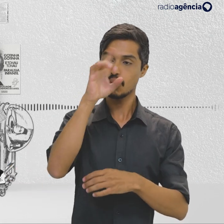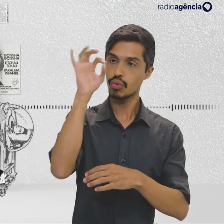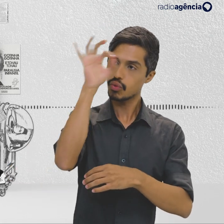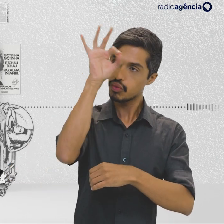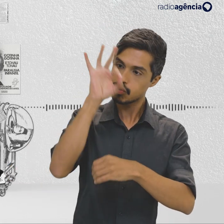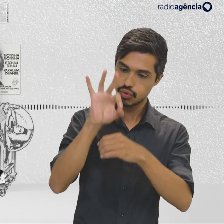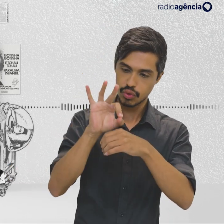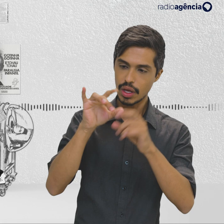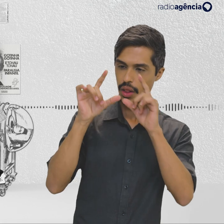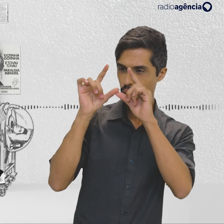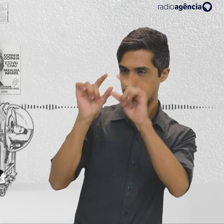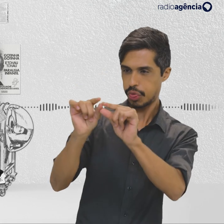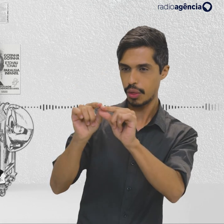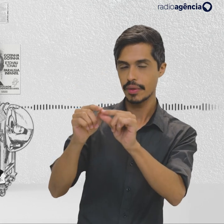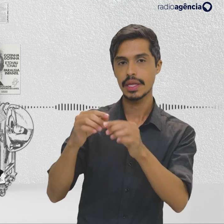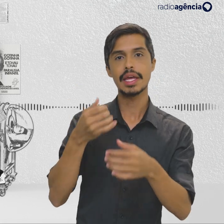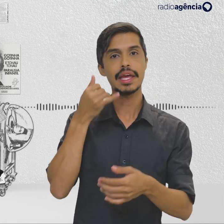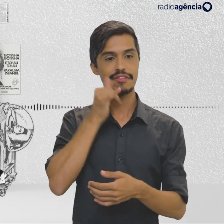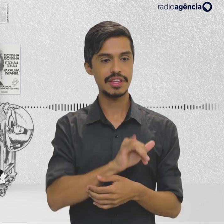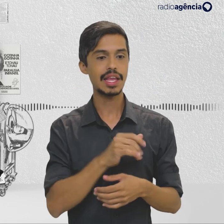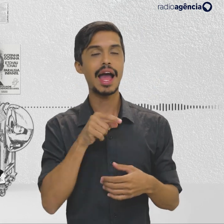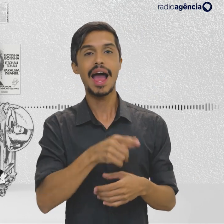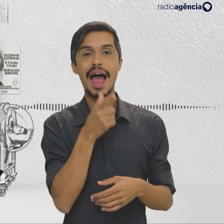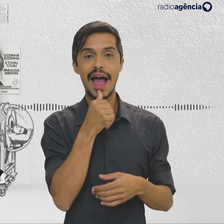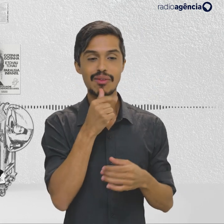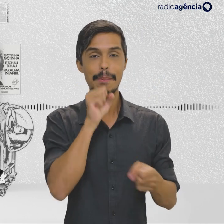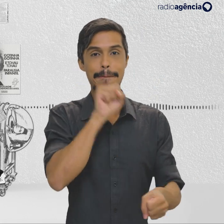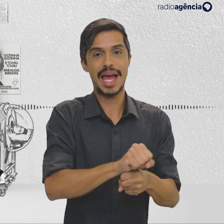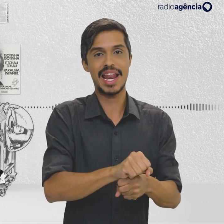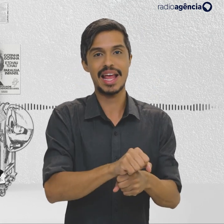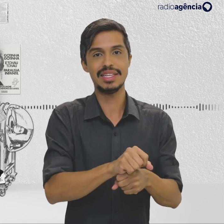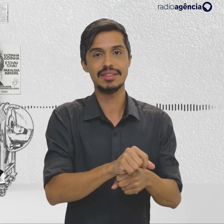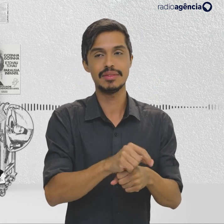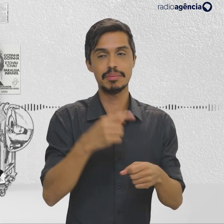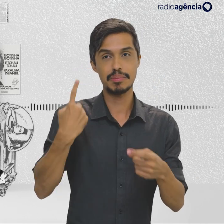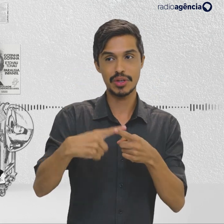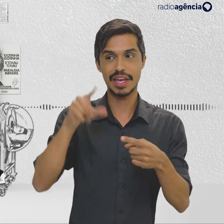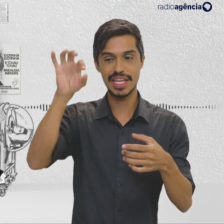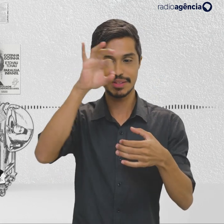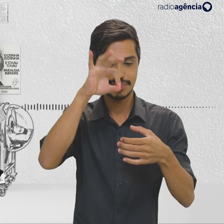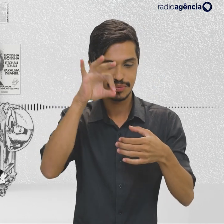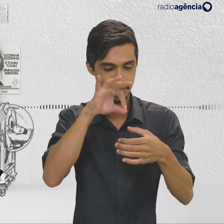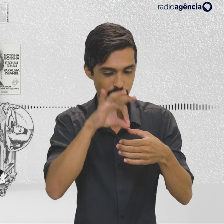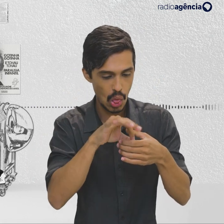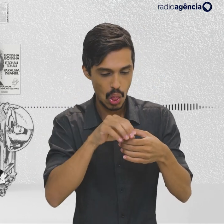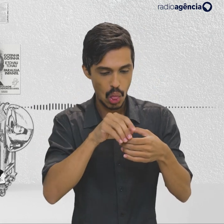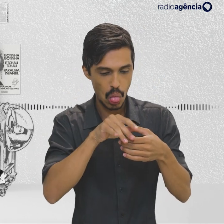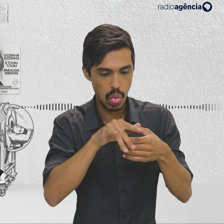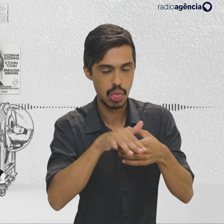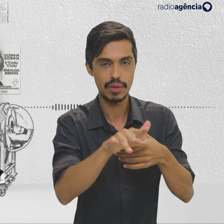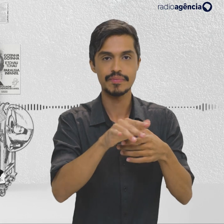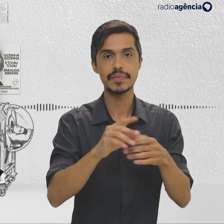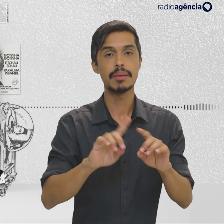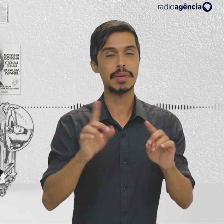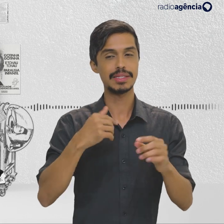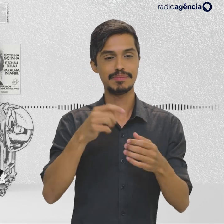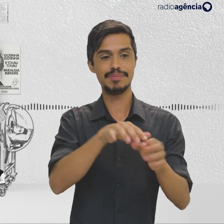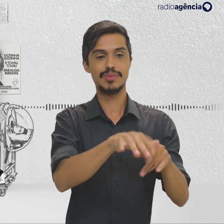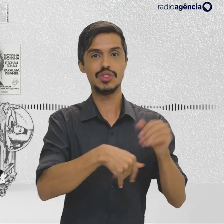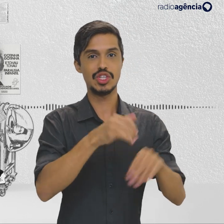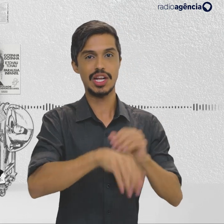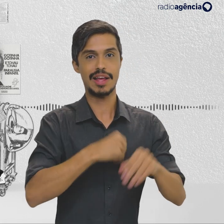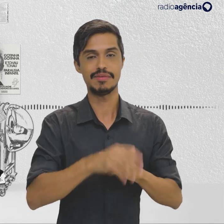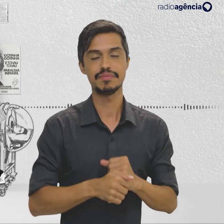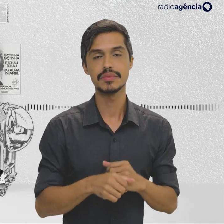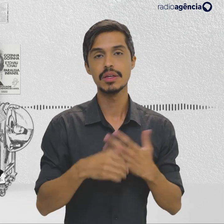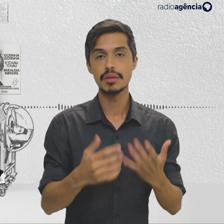reproduza eliminando os focos de água parada que é onde coloca os seus ovos mas essa medida sanitária além de depender de